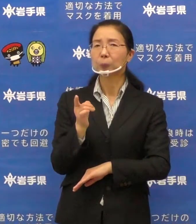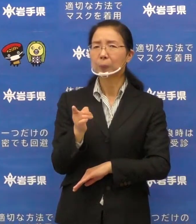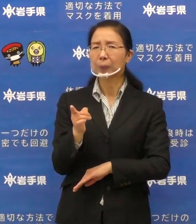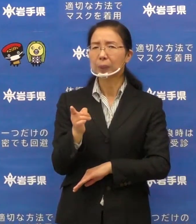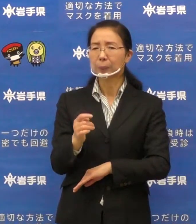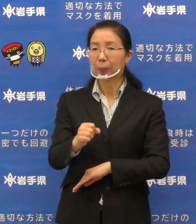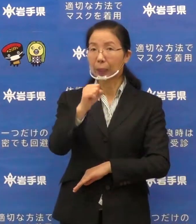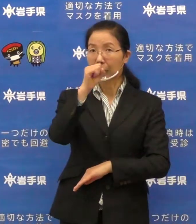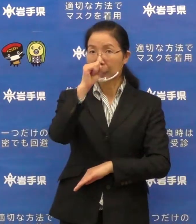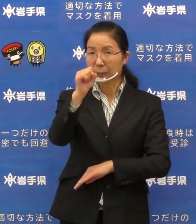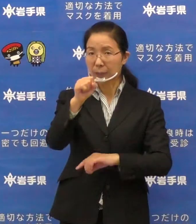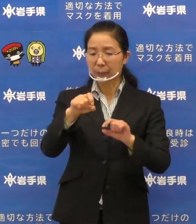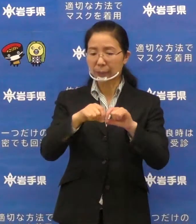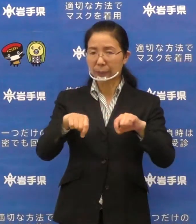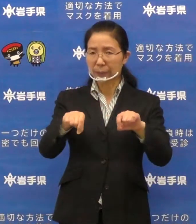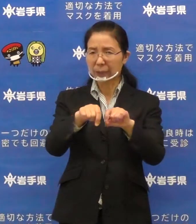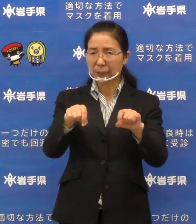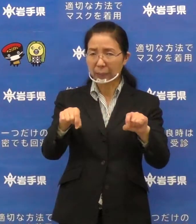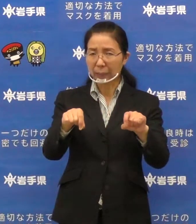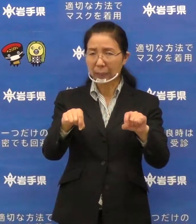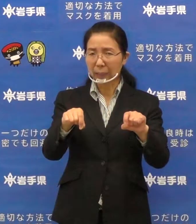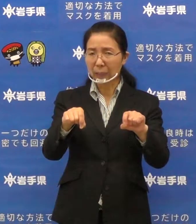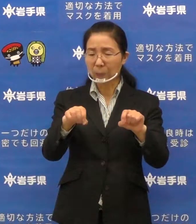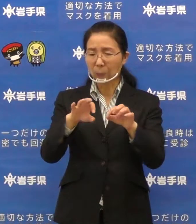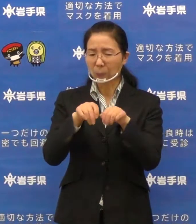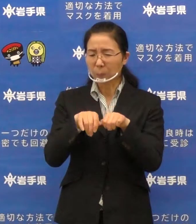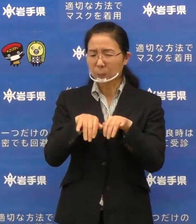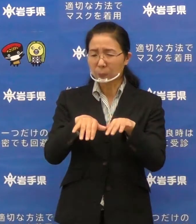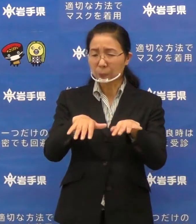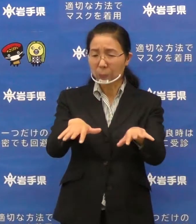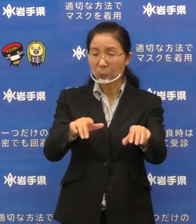いい結果をこうもたらすためには